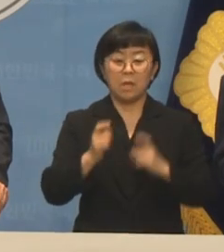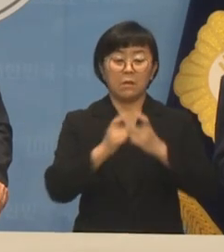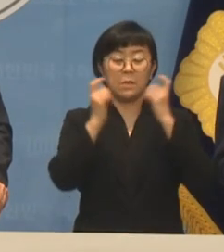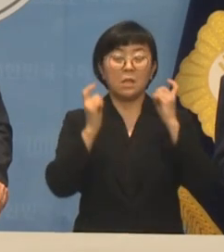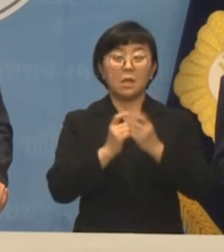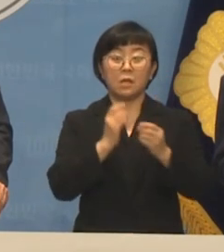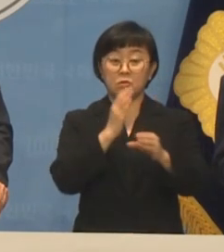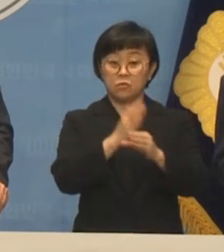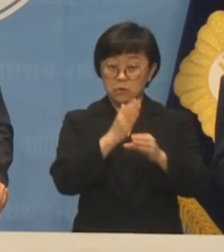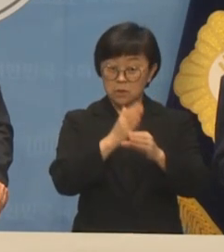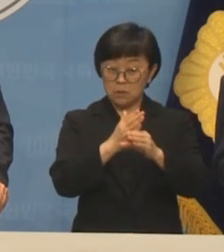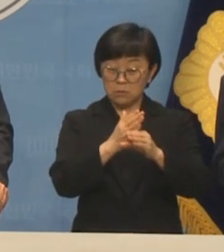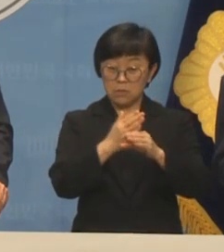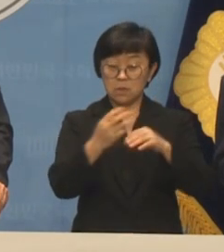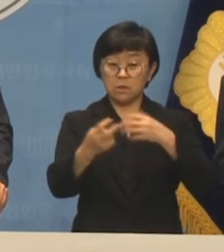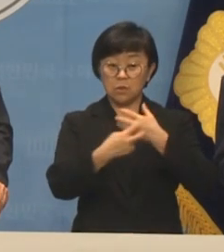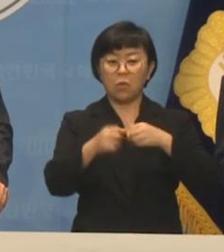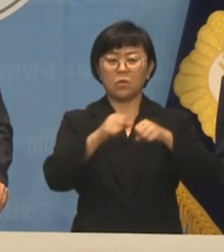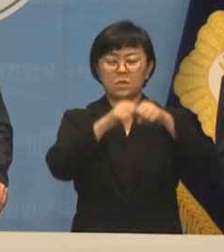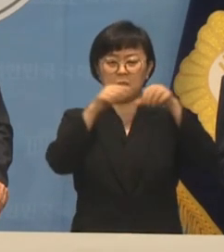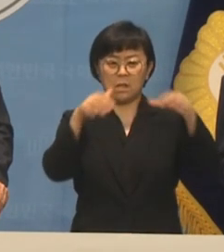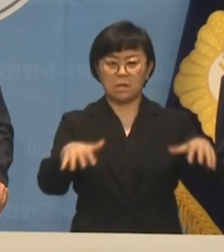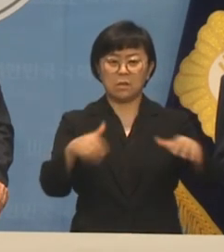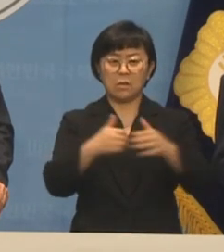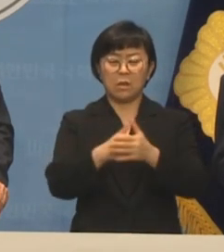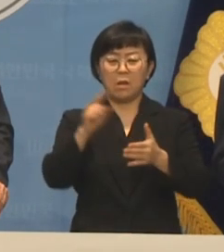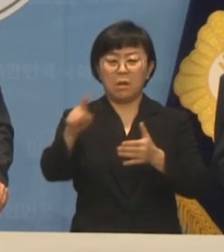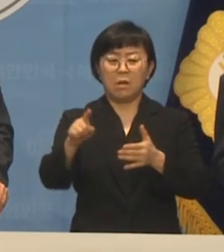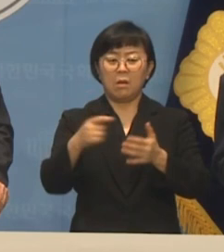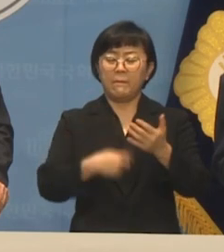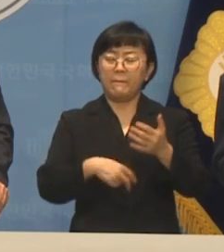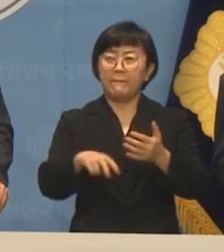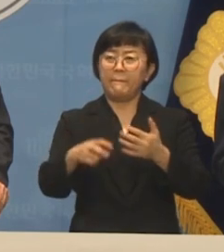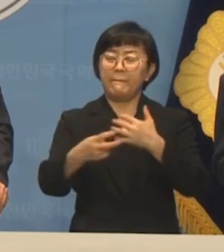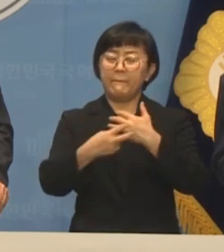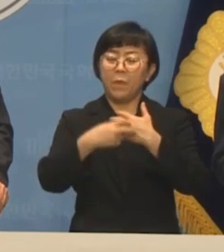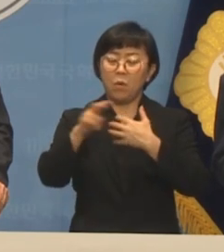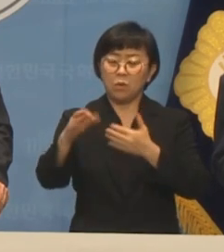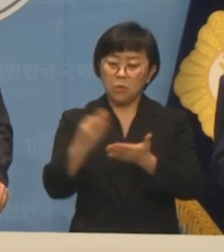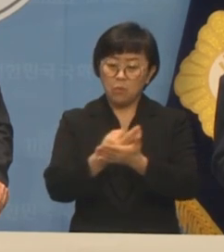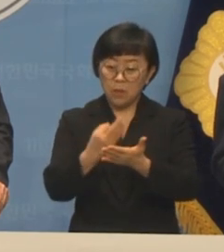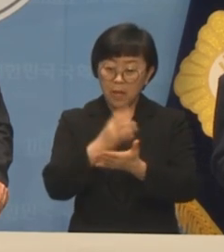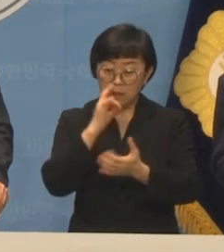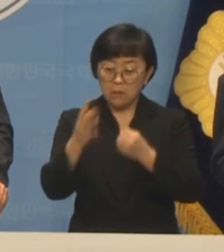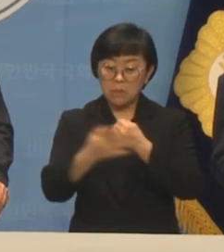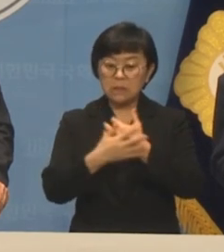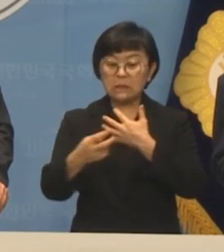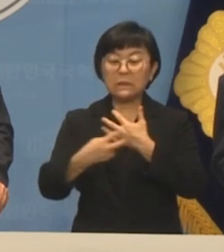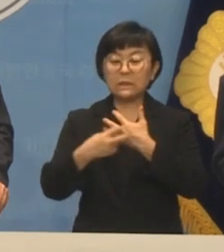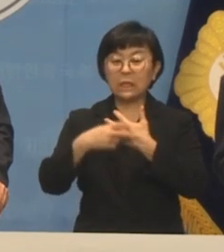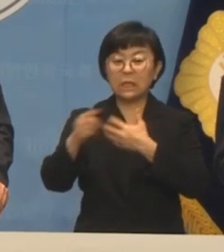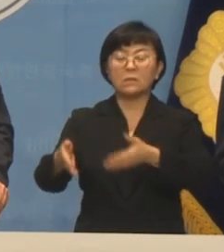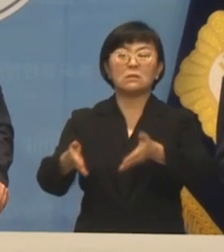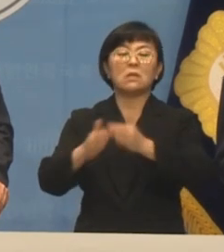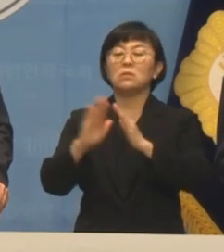의료 체계에서는 돈이 안 되는 곳에 병원이 들어서지도 않고 의사가 가지도 않습니다.